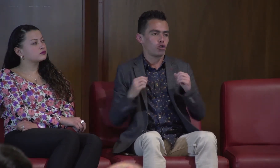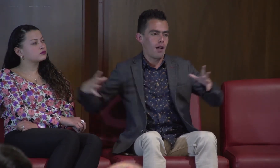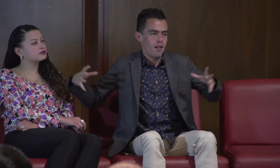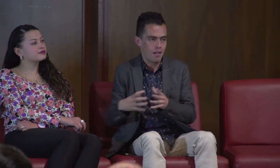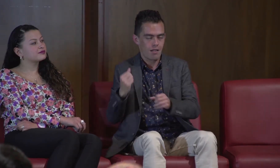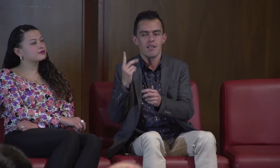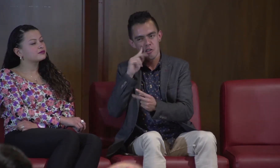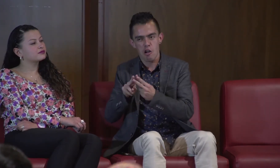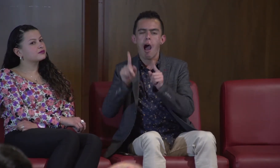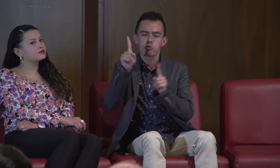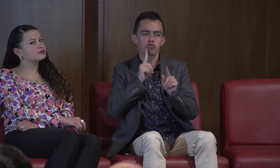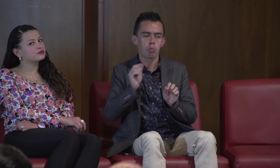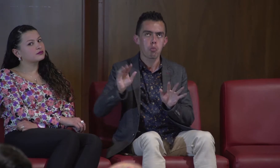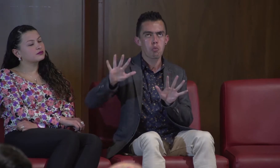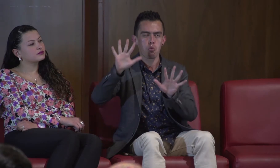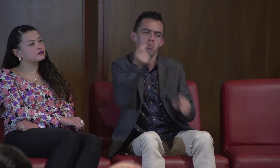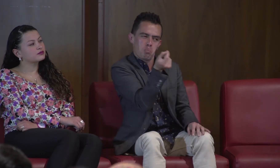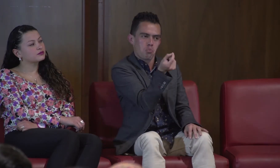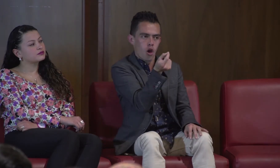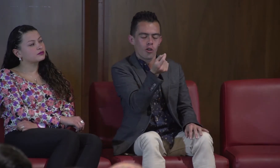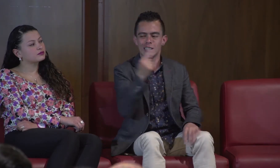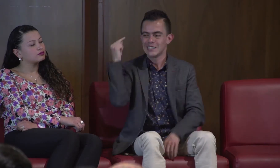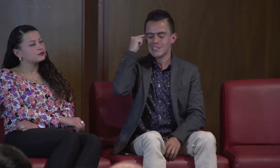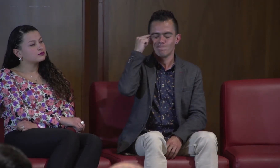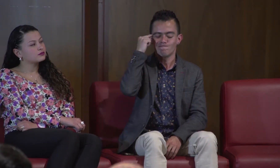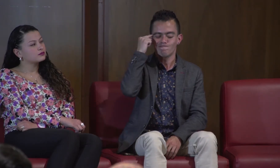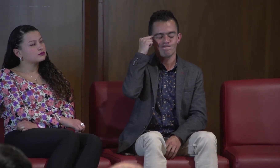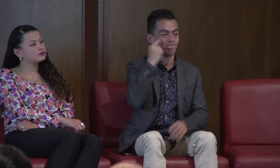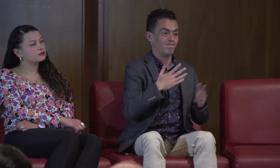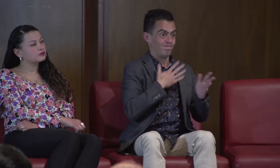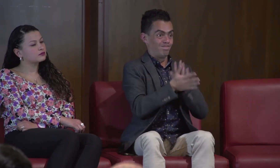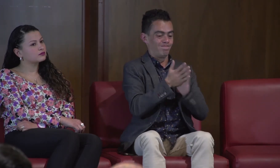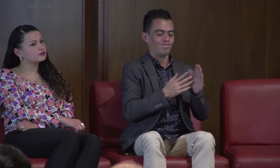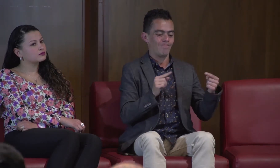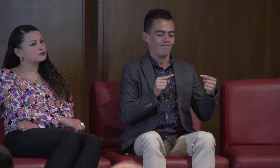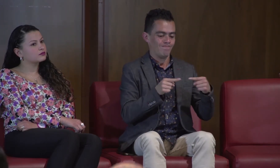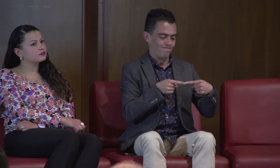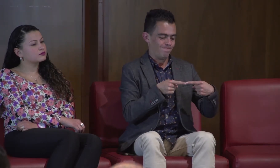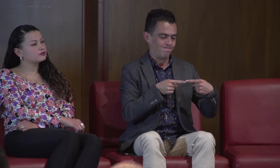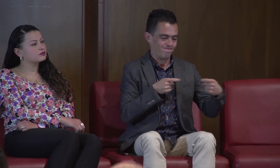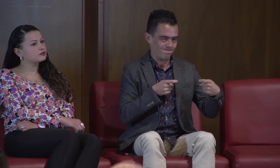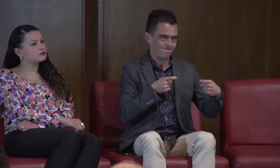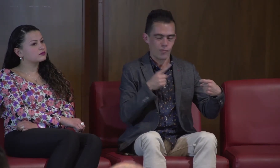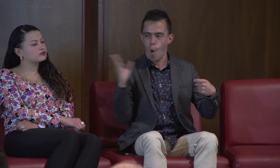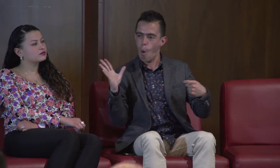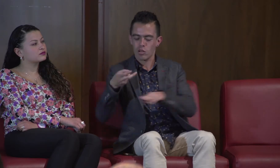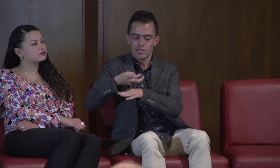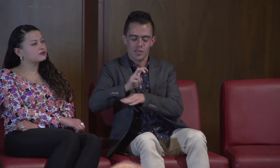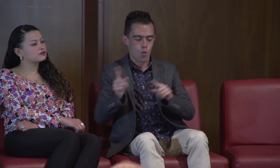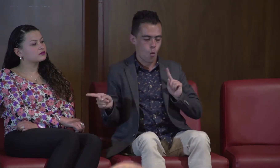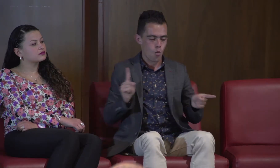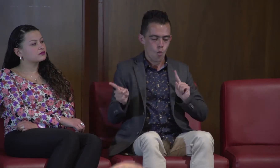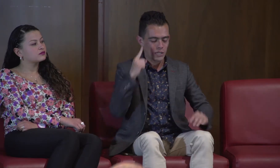de conflicto que ellos utilizan no es una seña conocida a nivel nacional. Digamos que ya ha tenido ciertas réplicas y está en un movimiento de conocimiento por